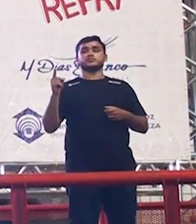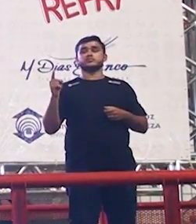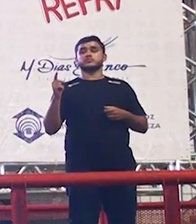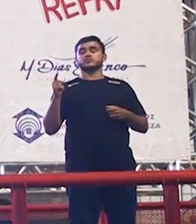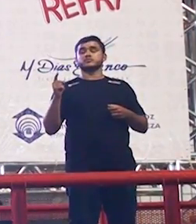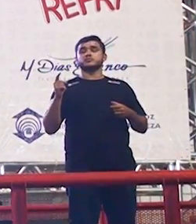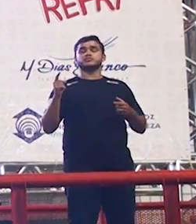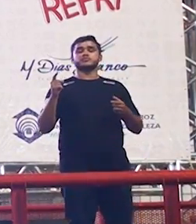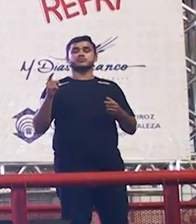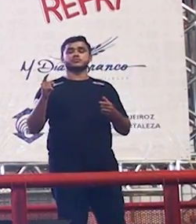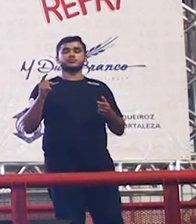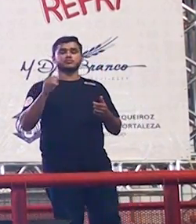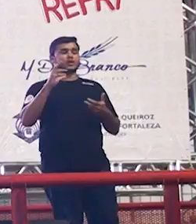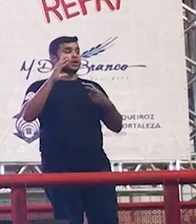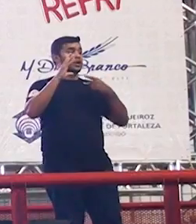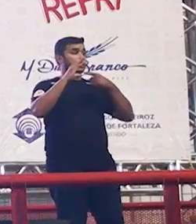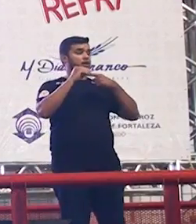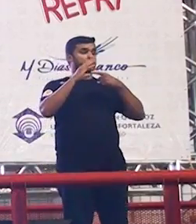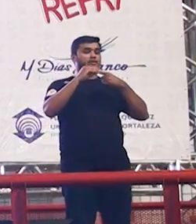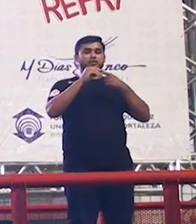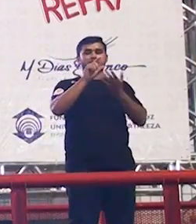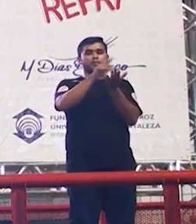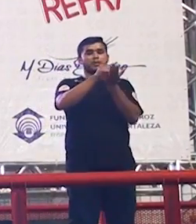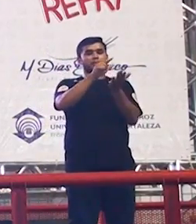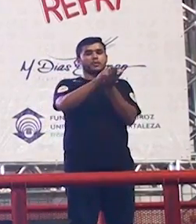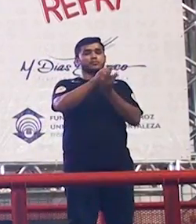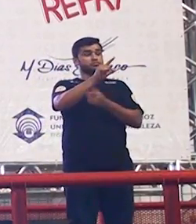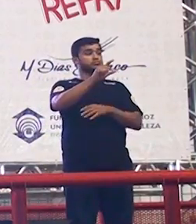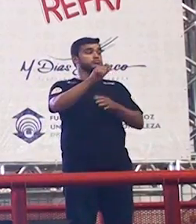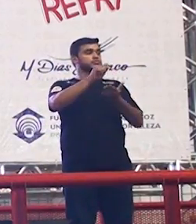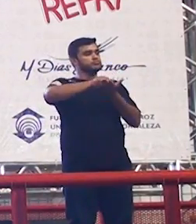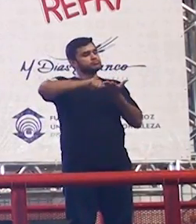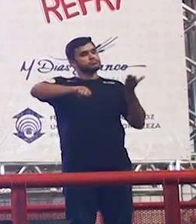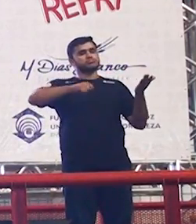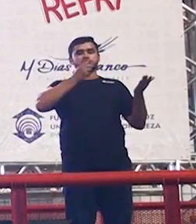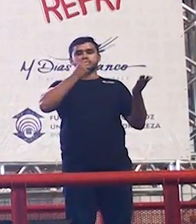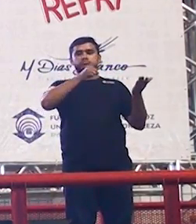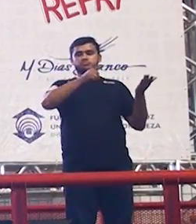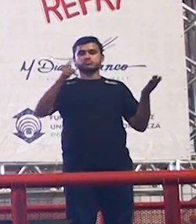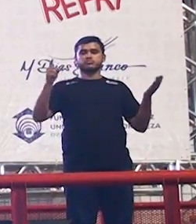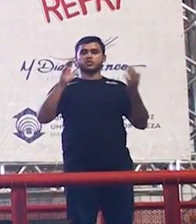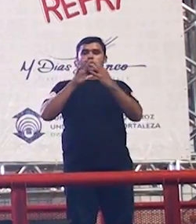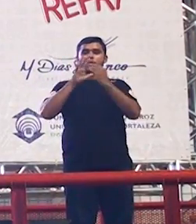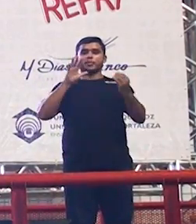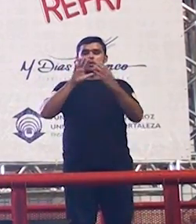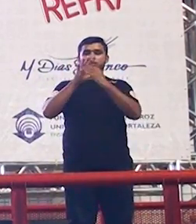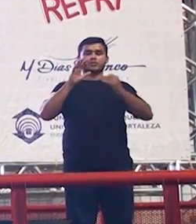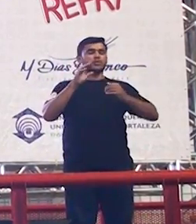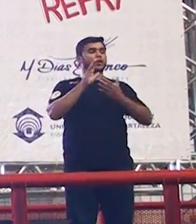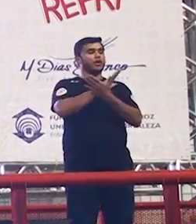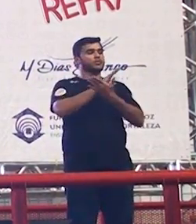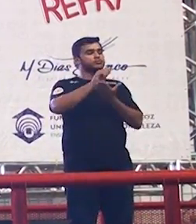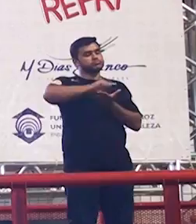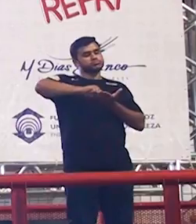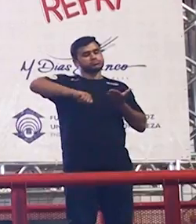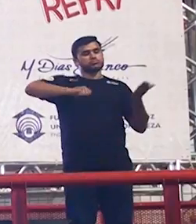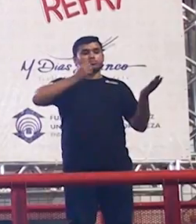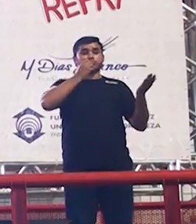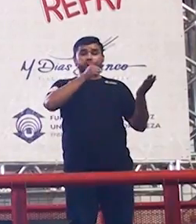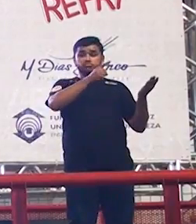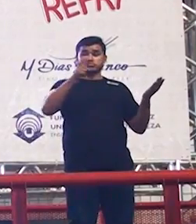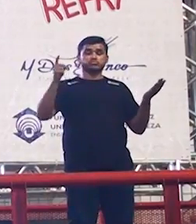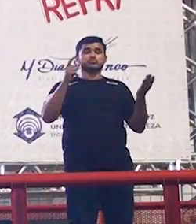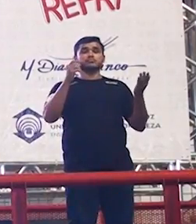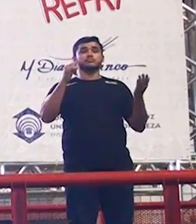deixassem caneta, papel prontos, porque vocês vão precisar fazer algumas pequenas